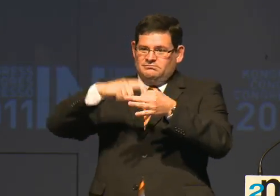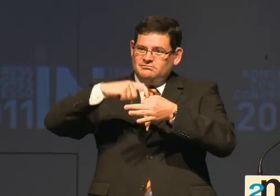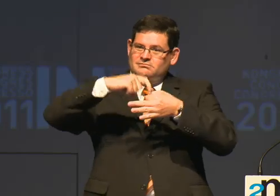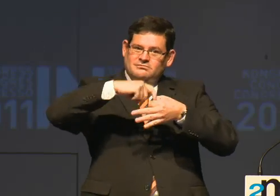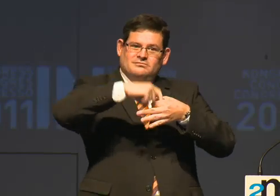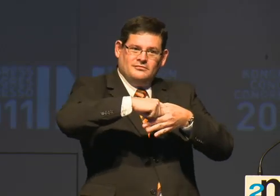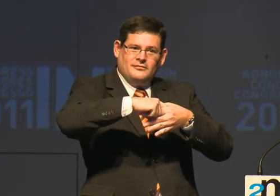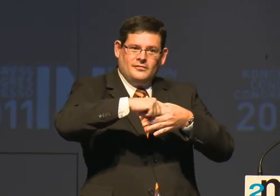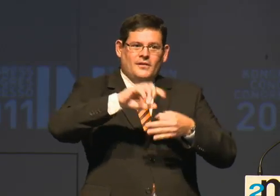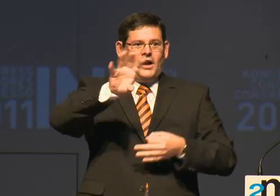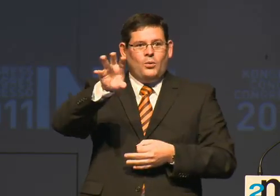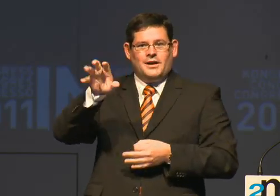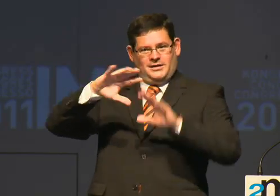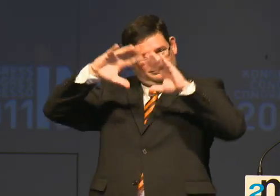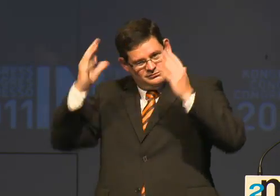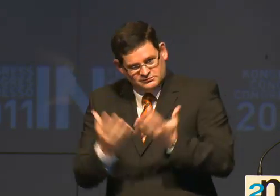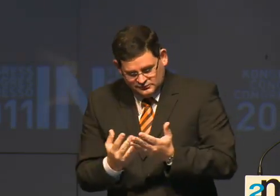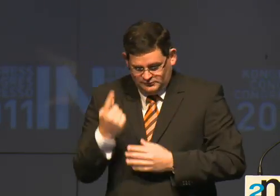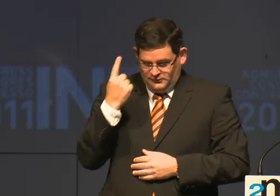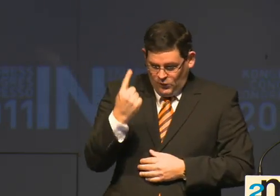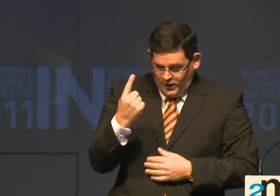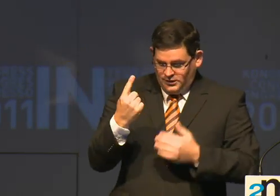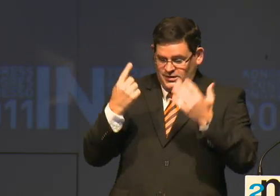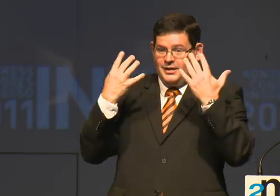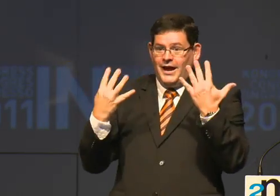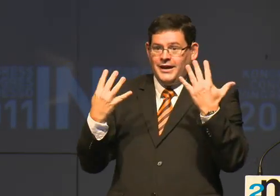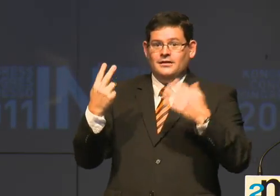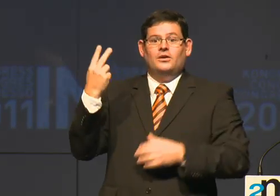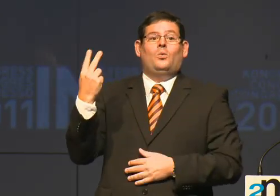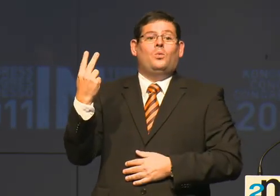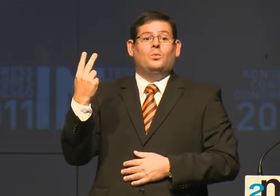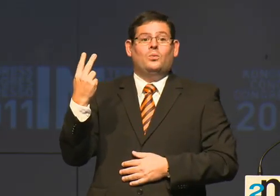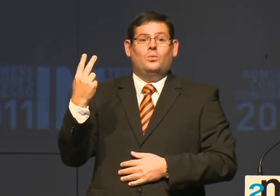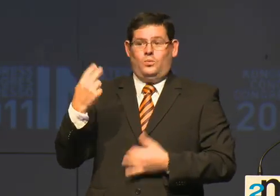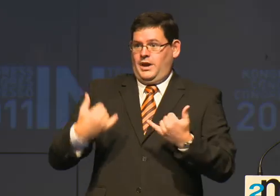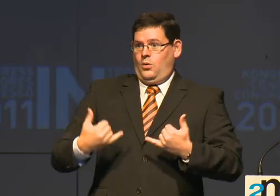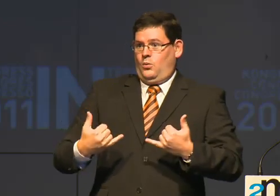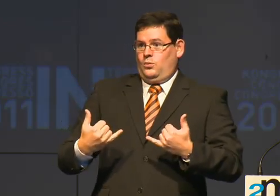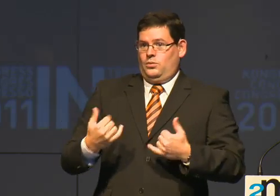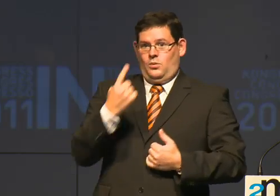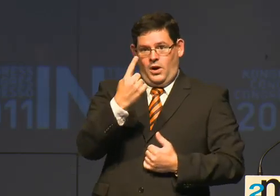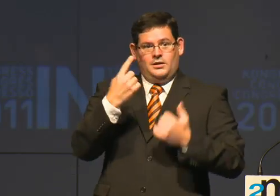Cette convention qui regroupe plusieurs pays membres, il y a donc